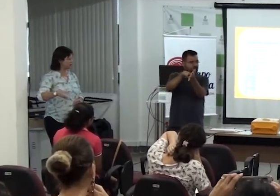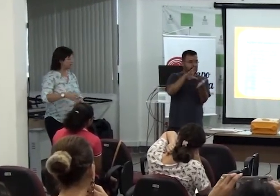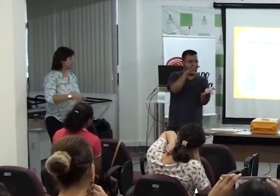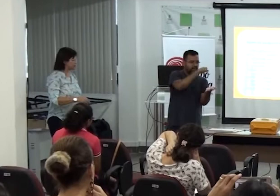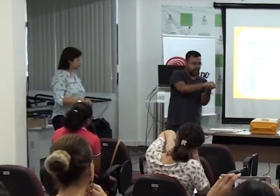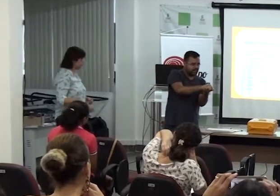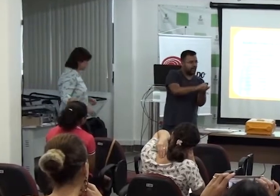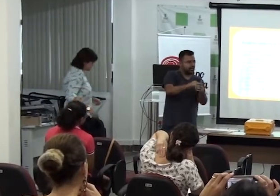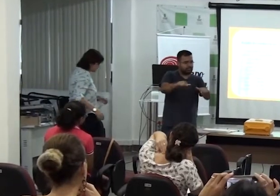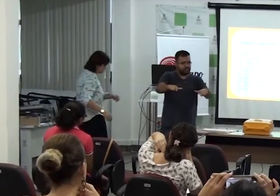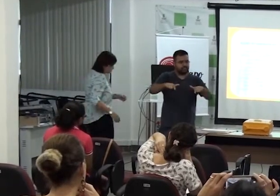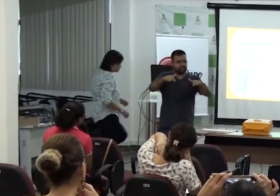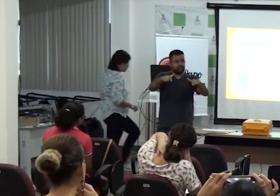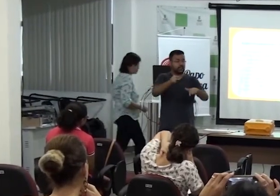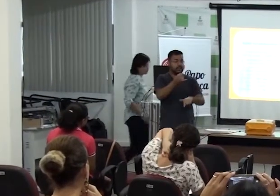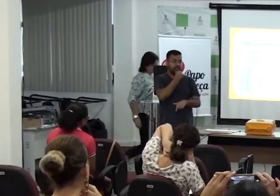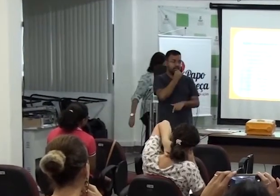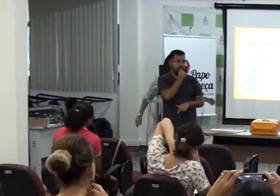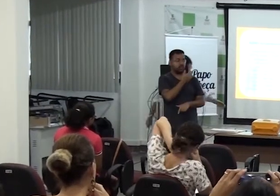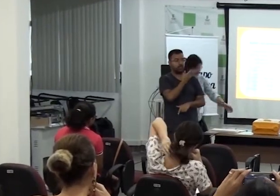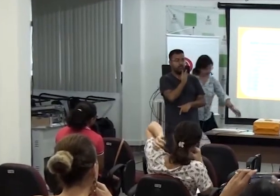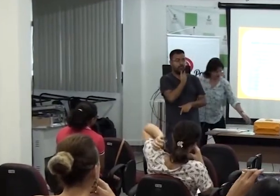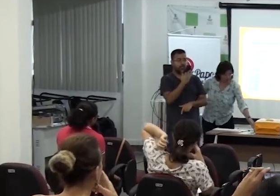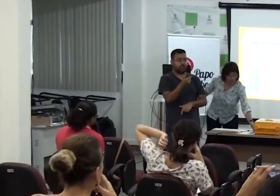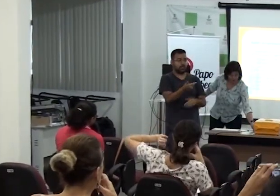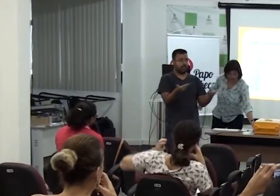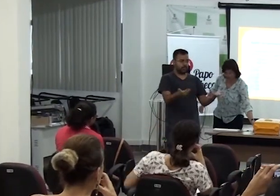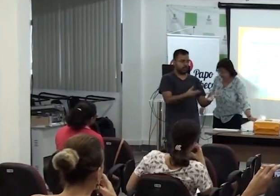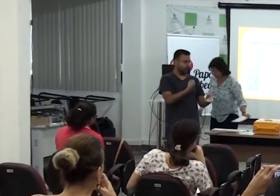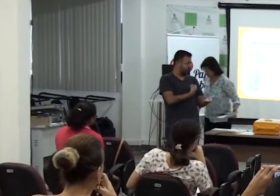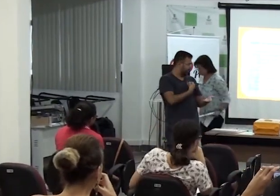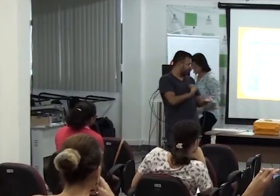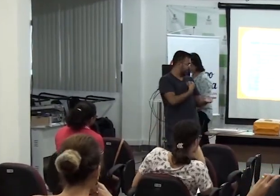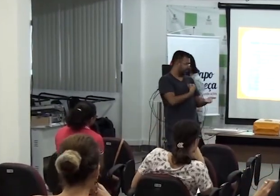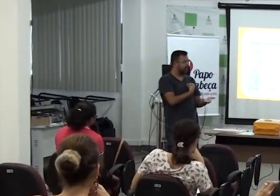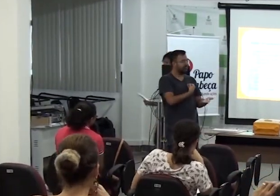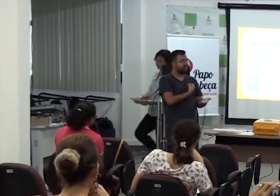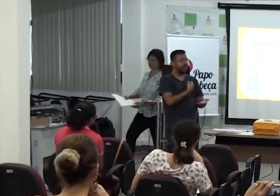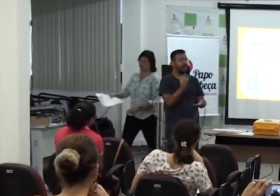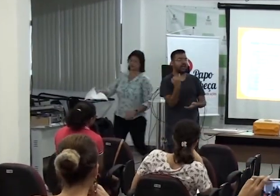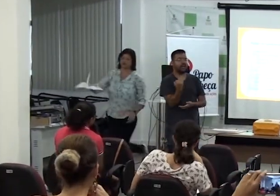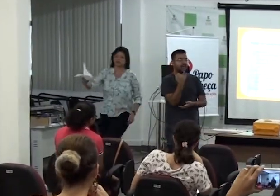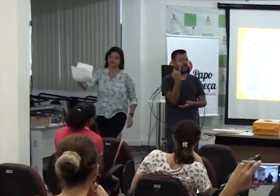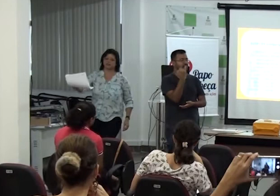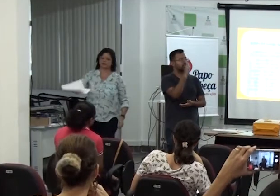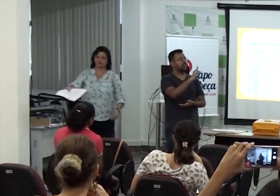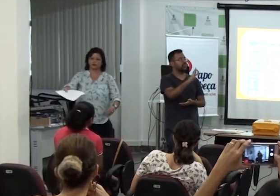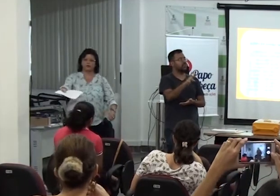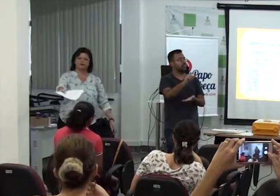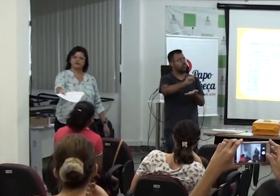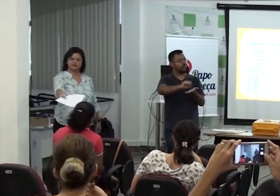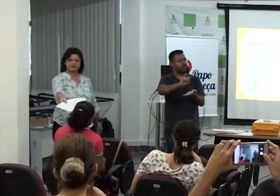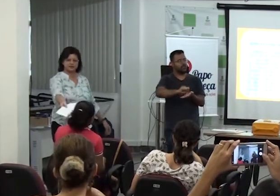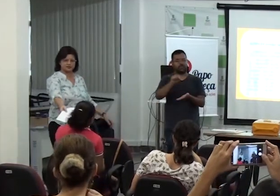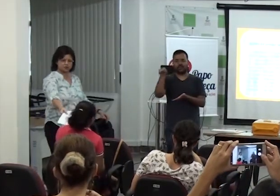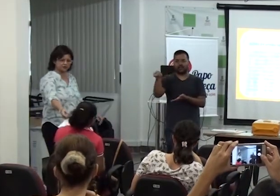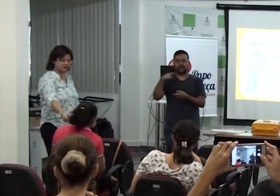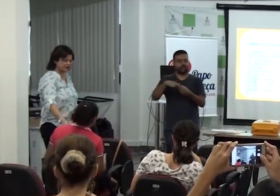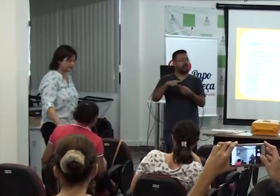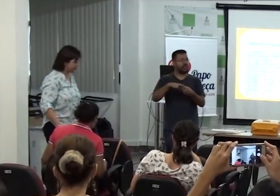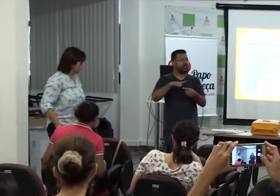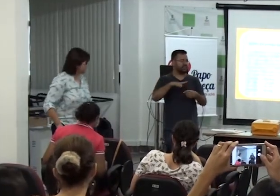cabeça agora, que vocês estão participando, inclusive, vou lembrar, é importante que vocês assinem a lista de presença, porque o evento vai